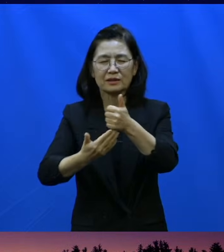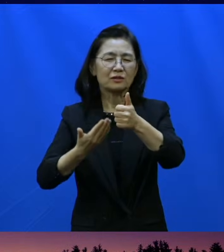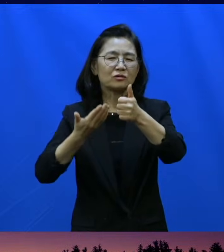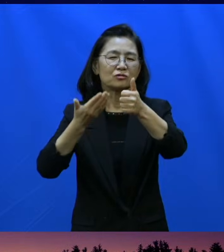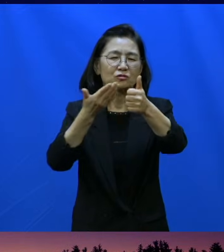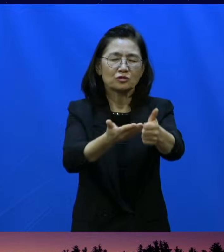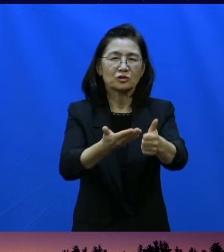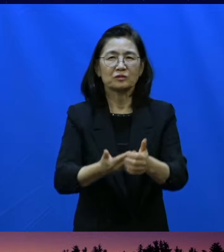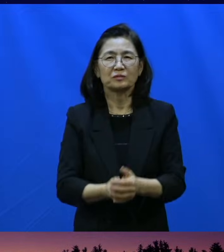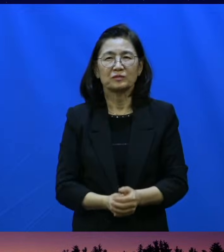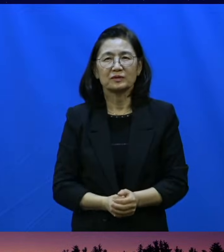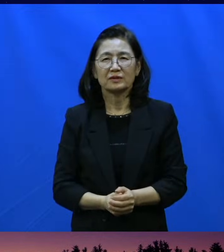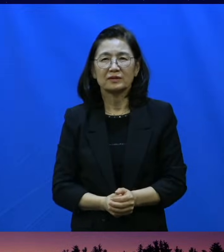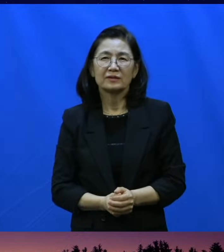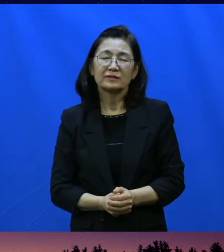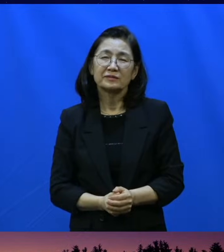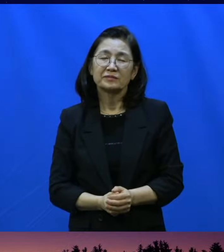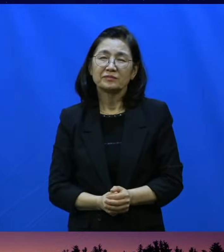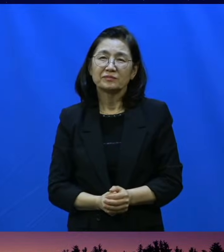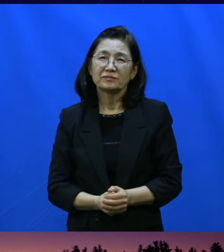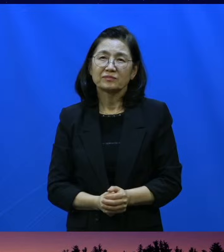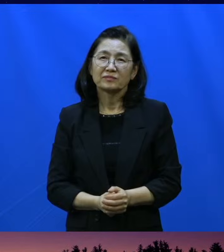겸손한 자가 은혜를 받아.